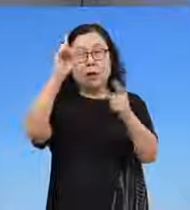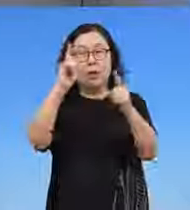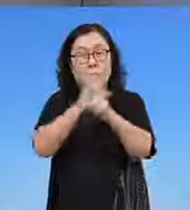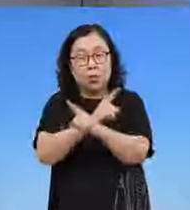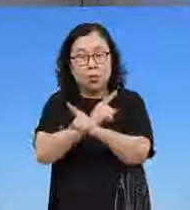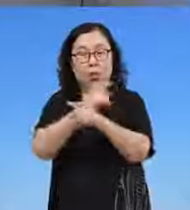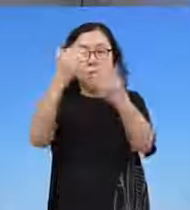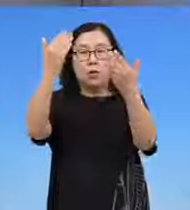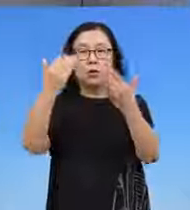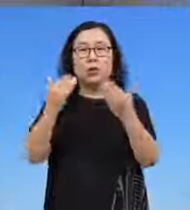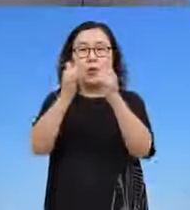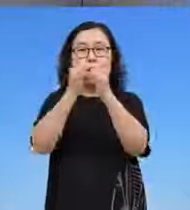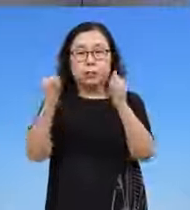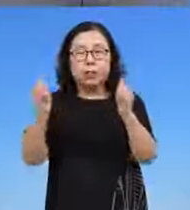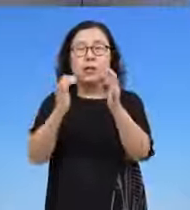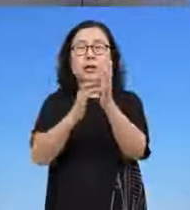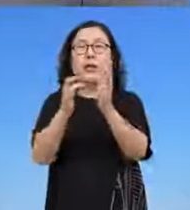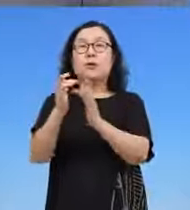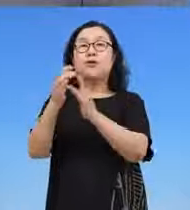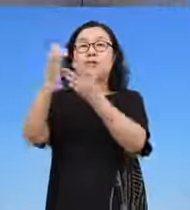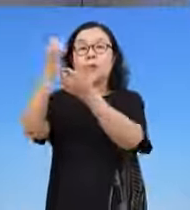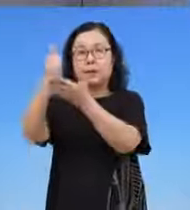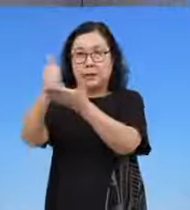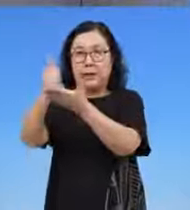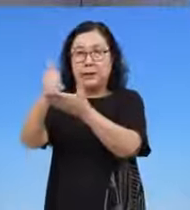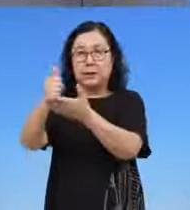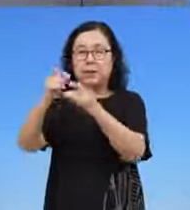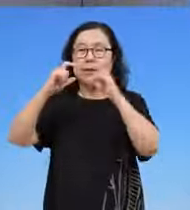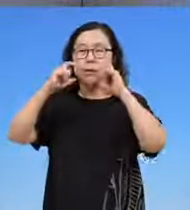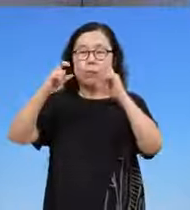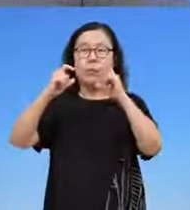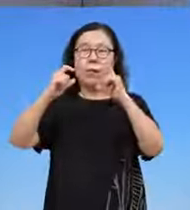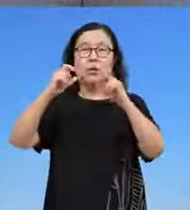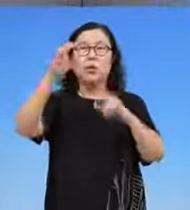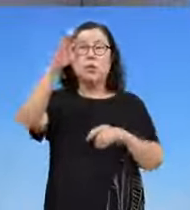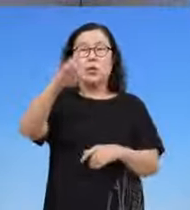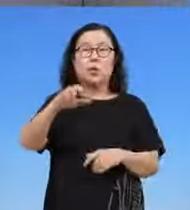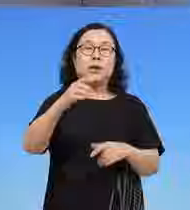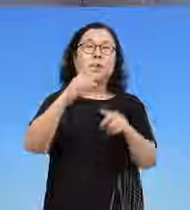병을 고쳐주신 분이 예수 그리스도시라는 걸 선포하는 데가 교회예요.